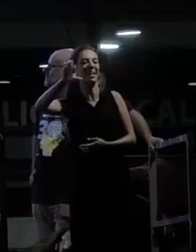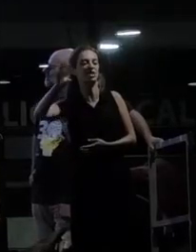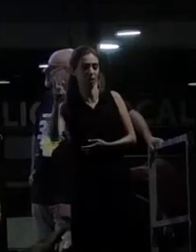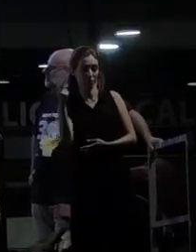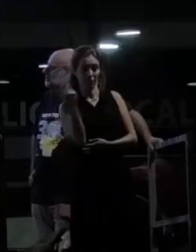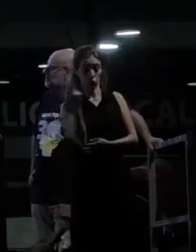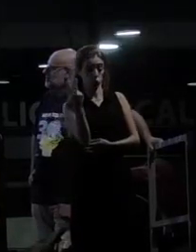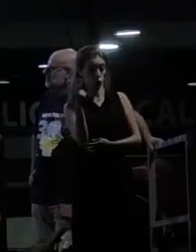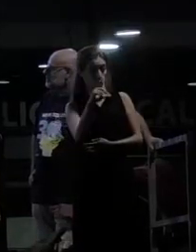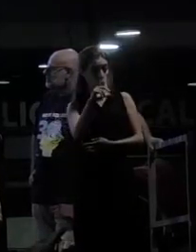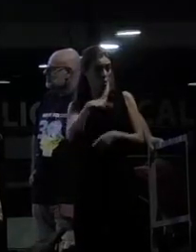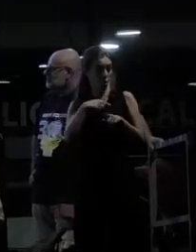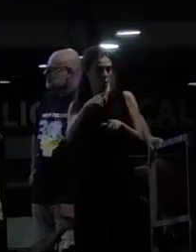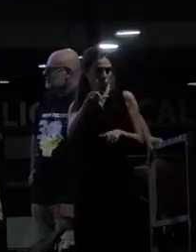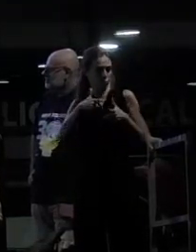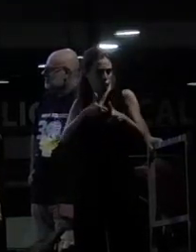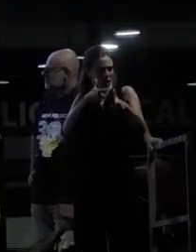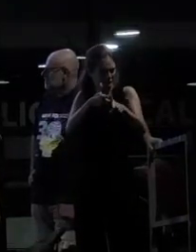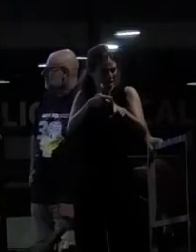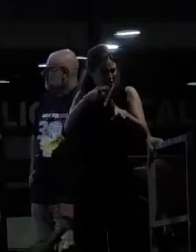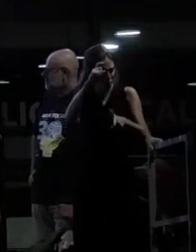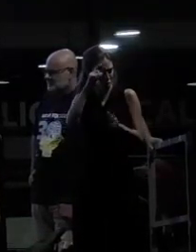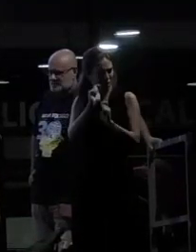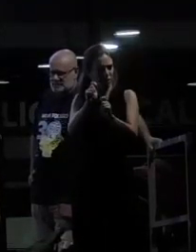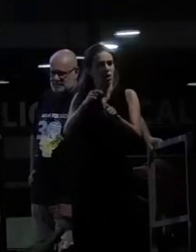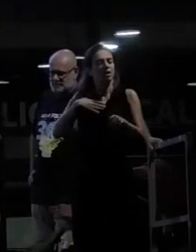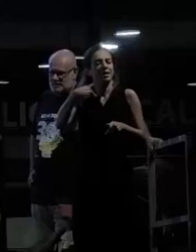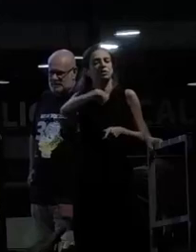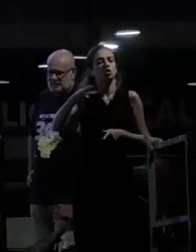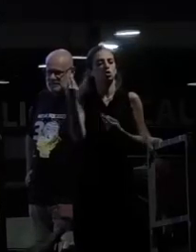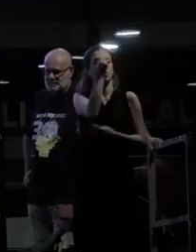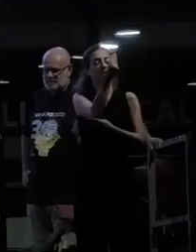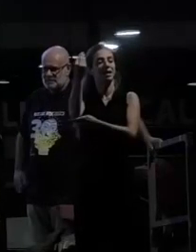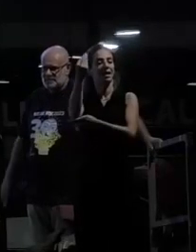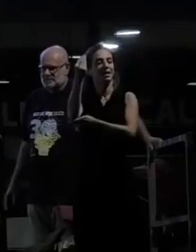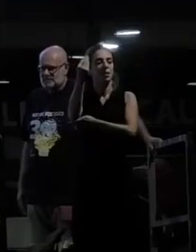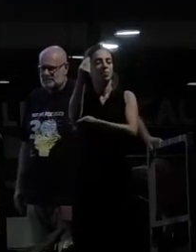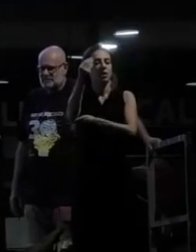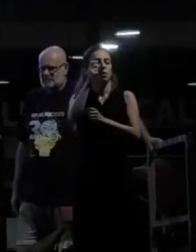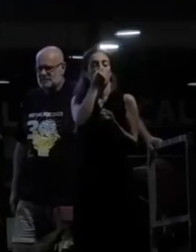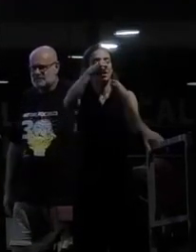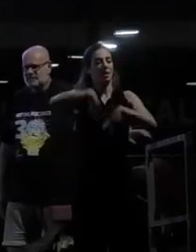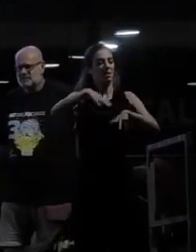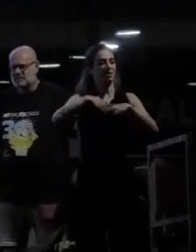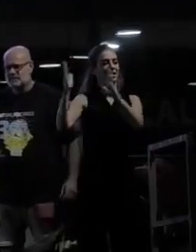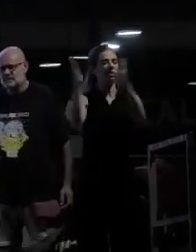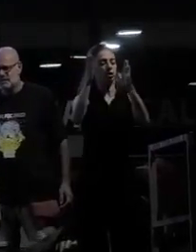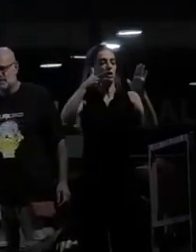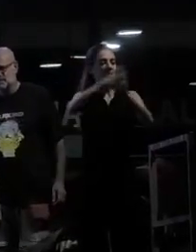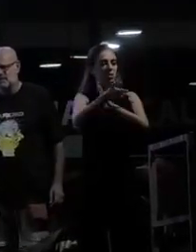Tenim uns nous guerrilleros, perquè som uns gegants que representem un episodi bèl·lic i amarg de la història de